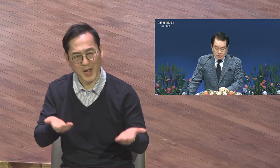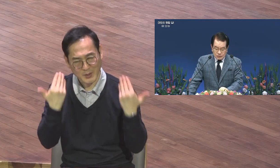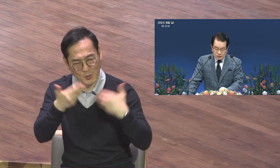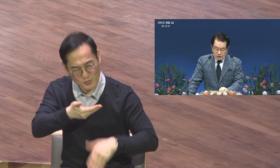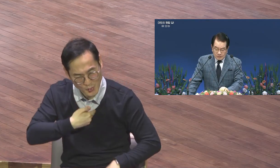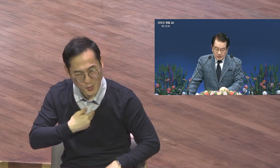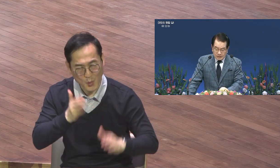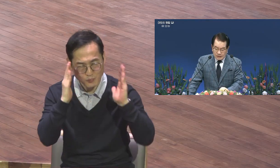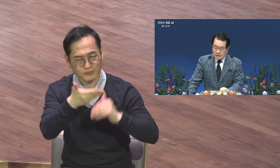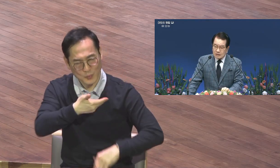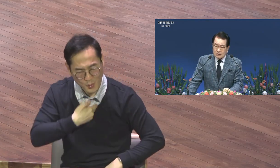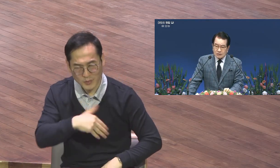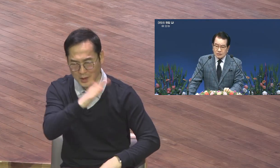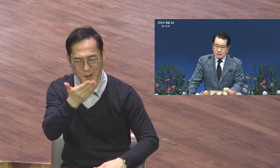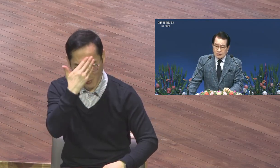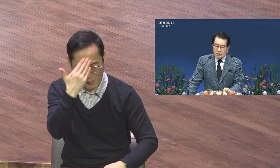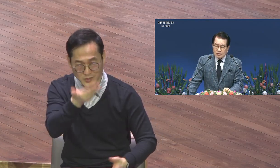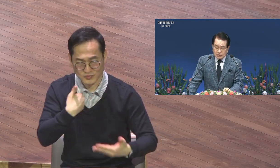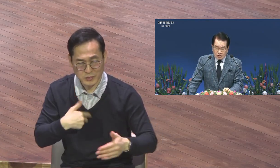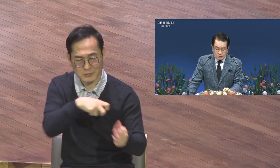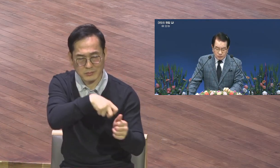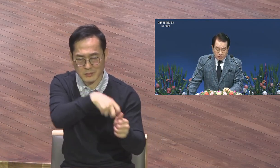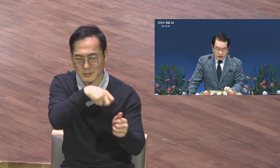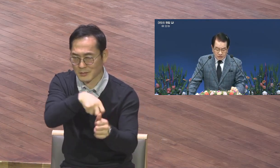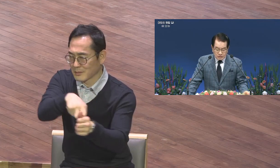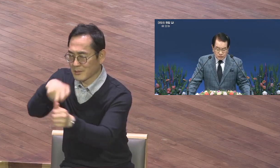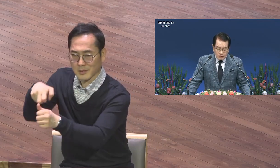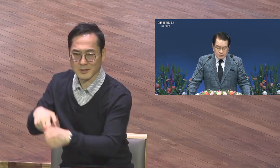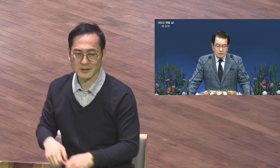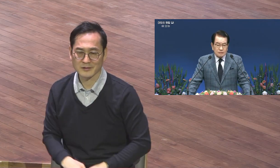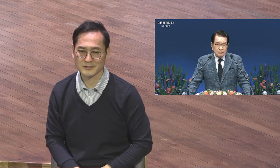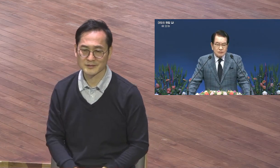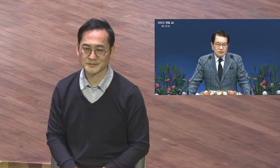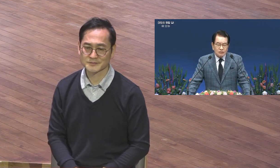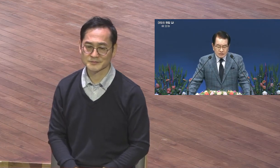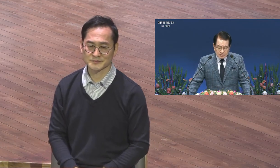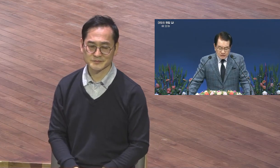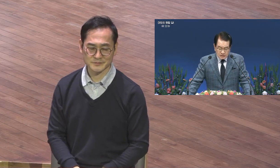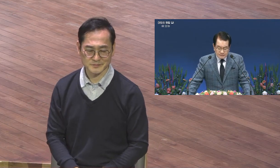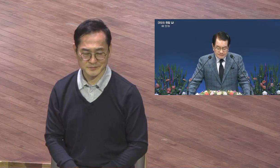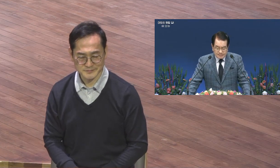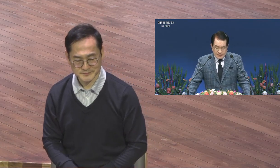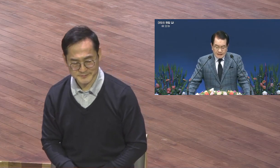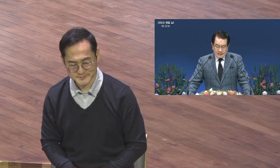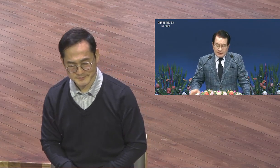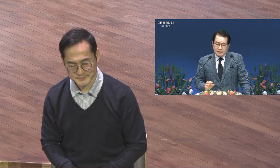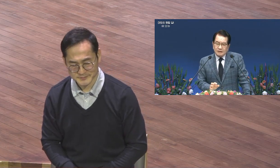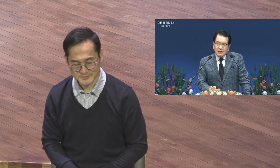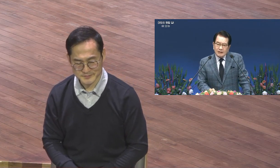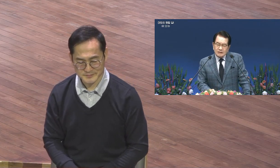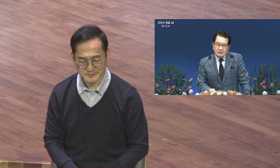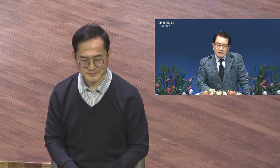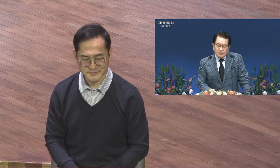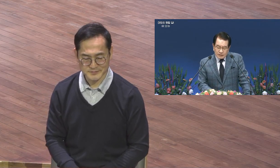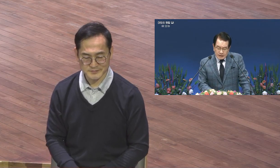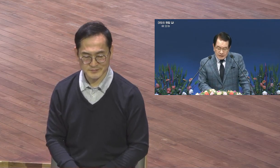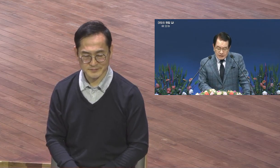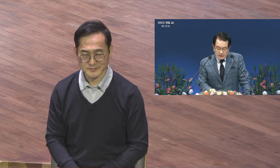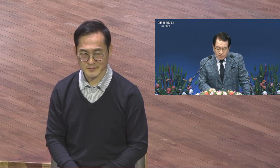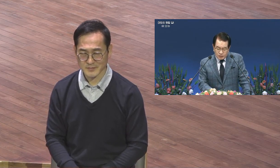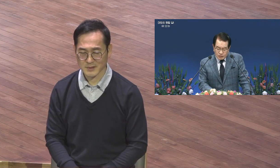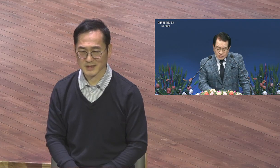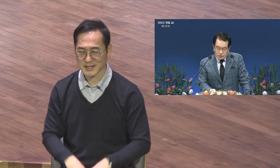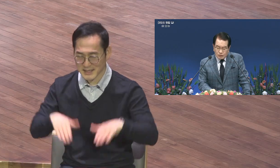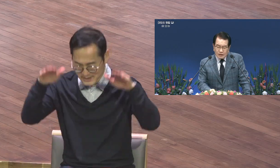우리나라도 이슬람에 대한 이 영적 경보가 지금 울렸어요. 선교학자들이 현대 이슬람화의